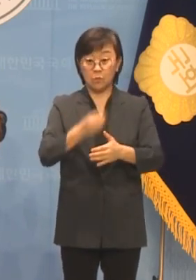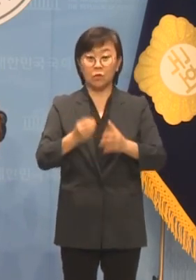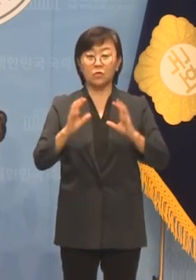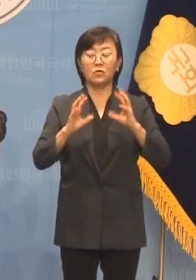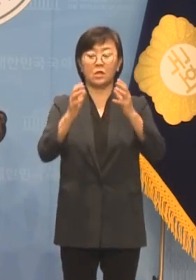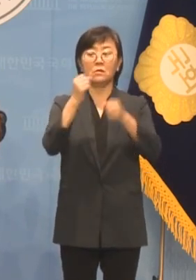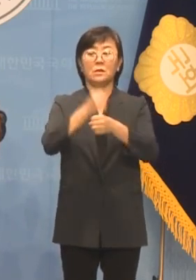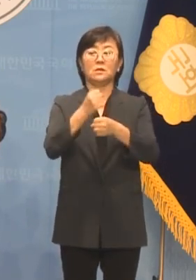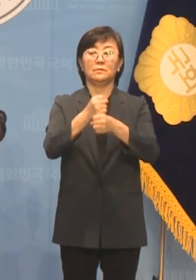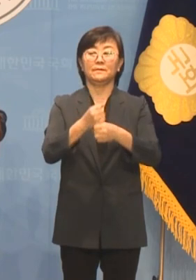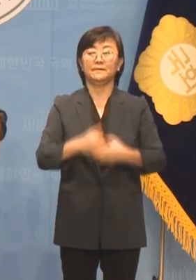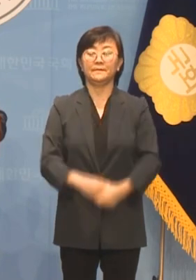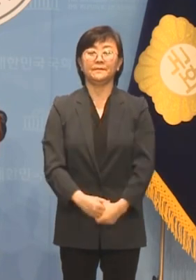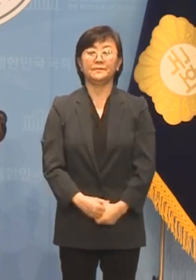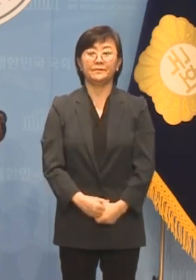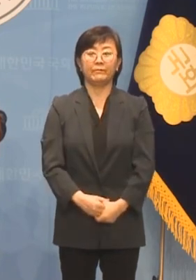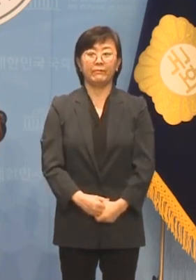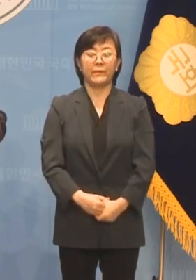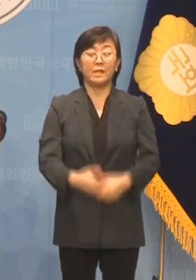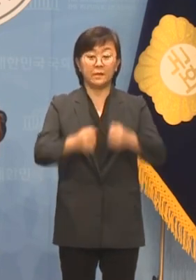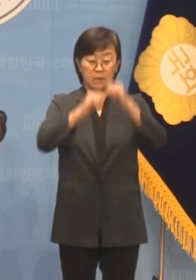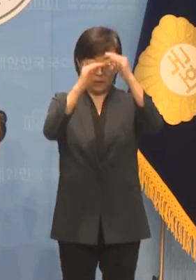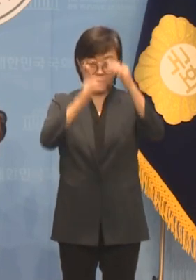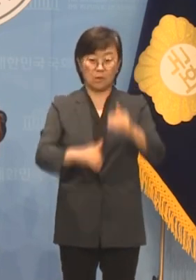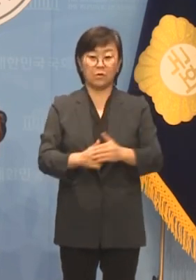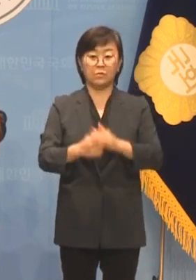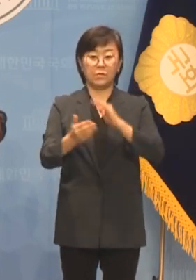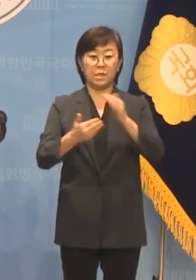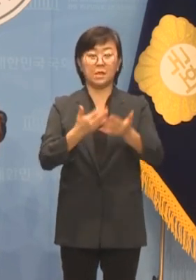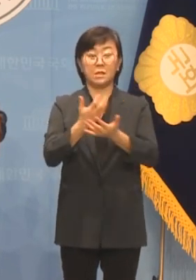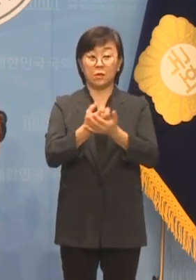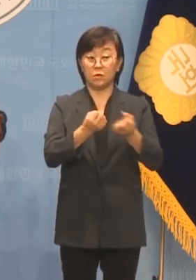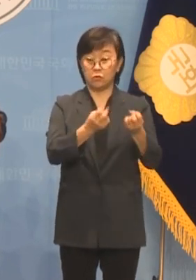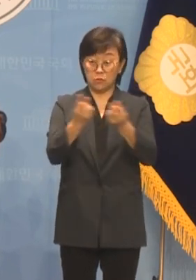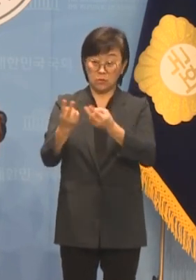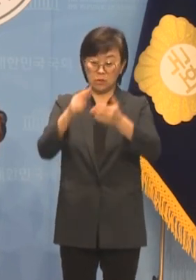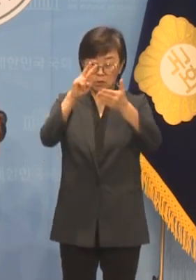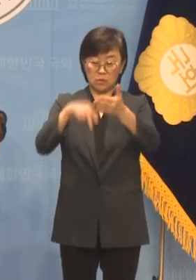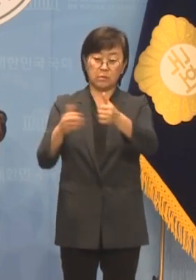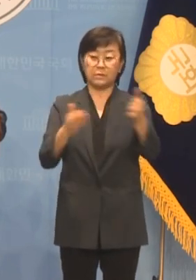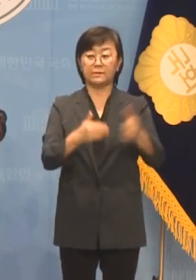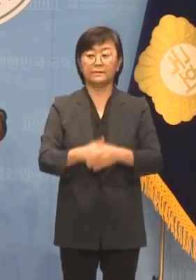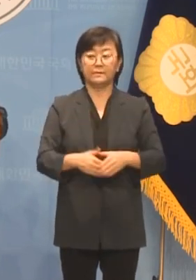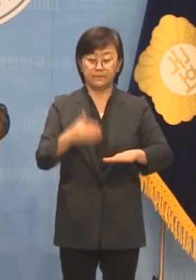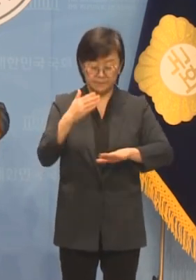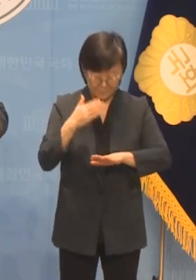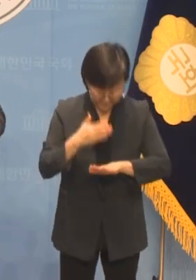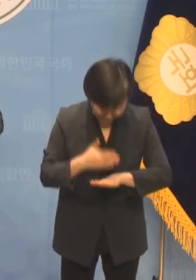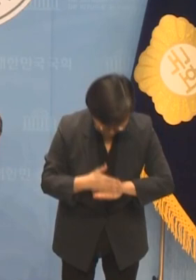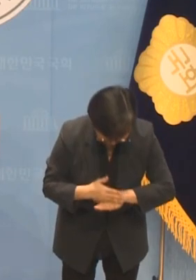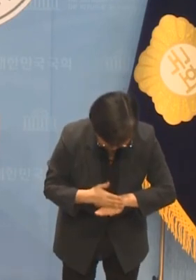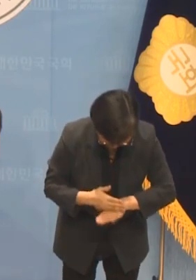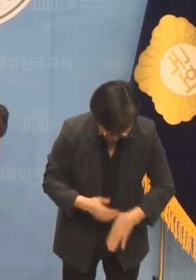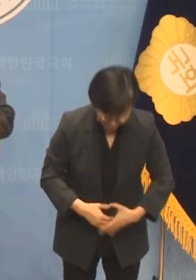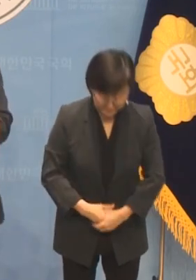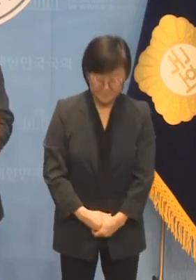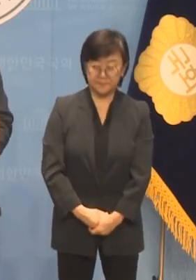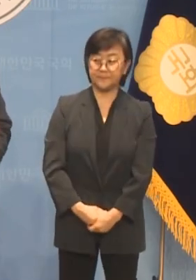국가를 만들자는 것입니다. 상세한 내용은 미리 배포한 자료를 참조해 주시기 바랍니다. 감사합니다.